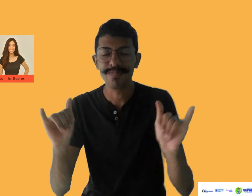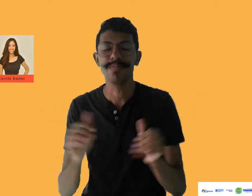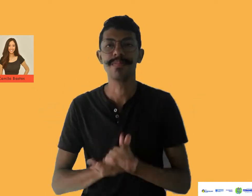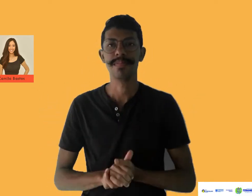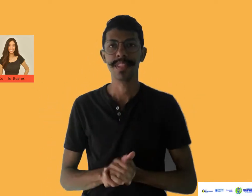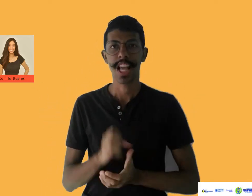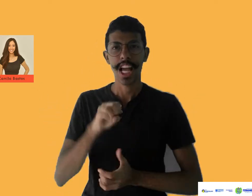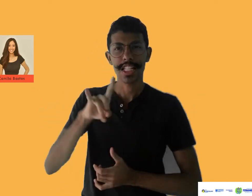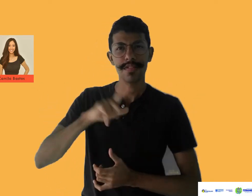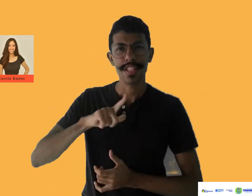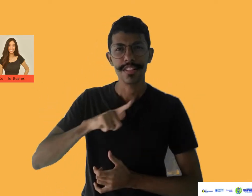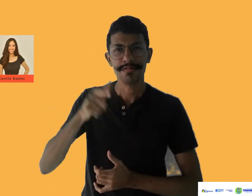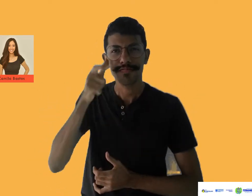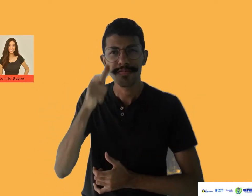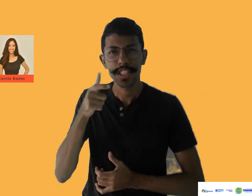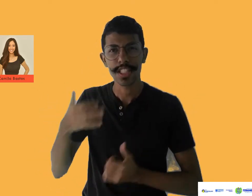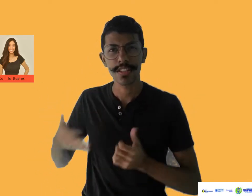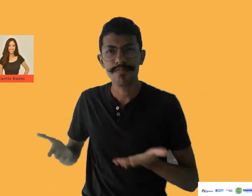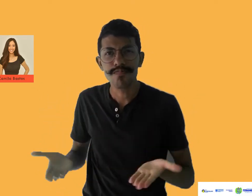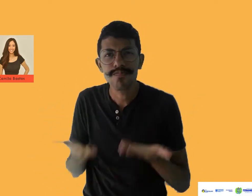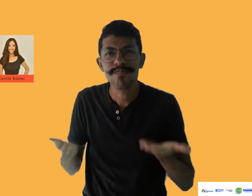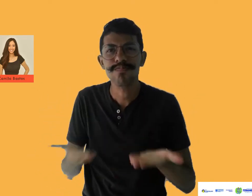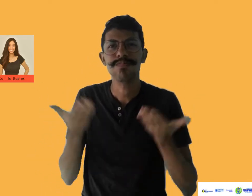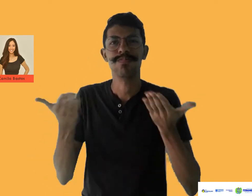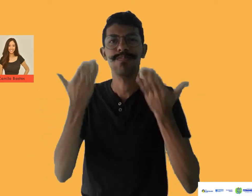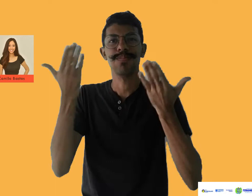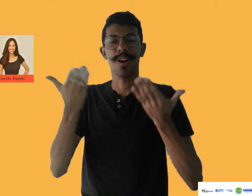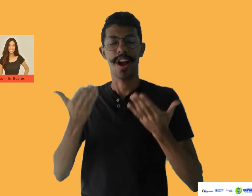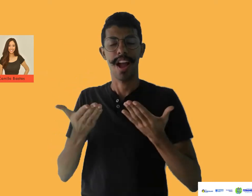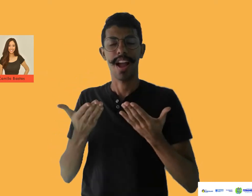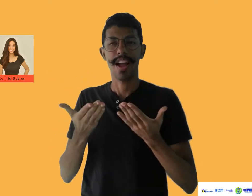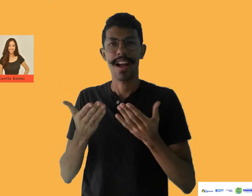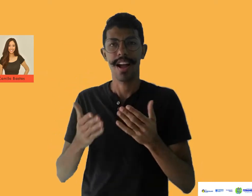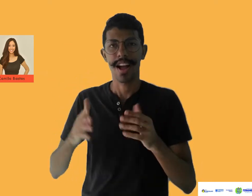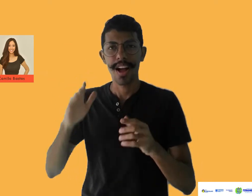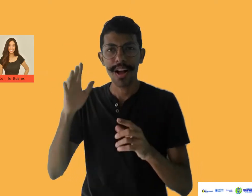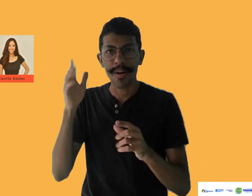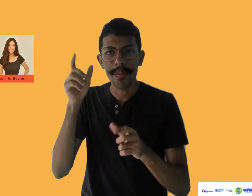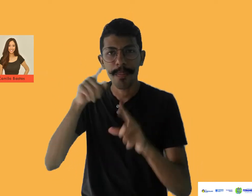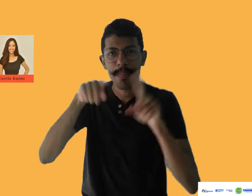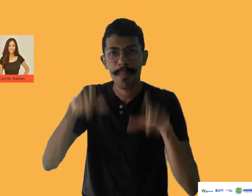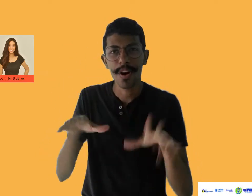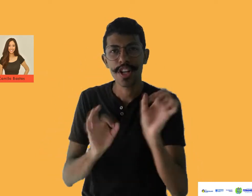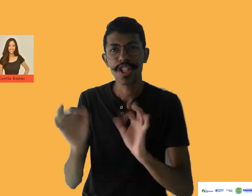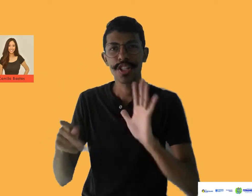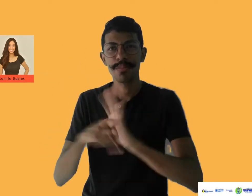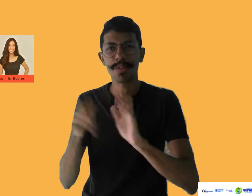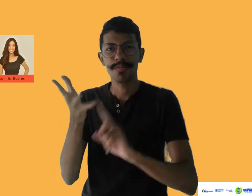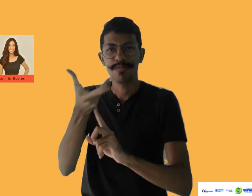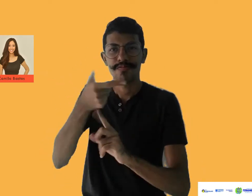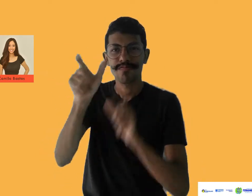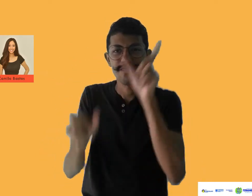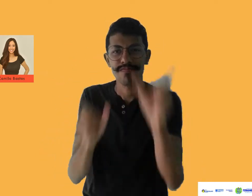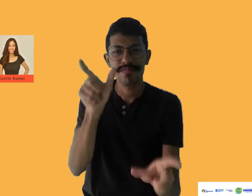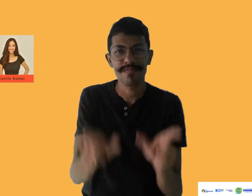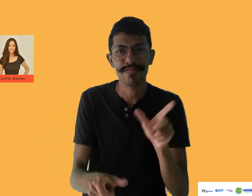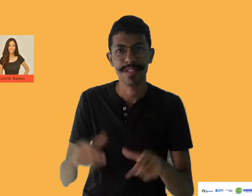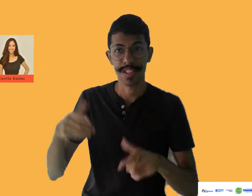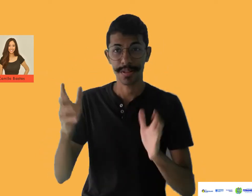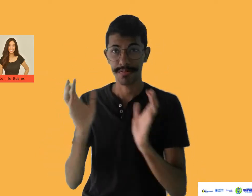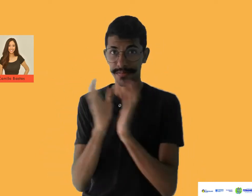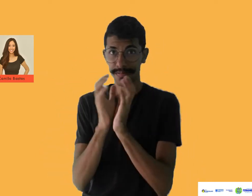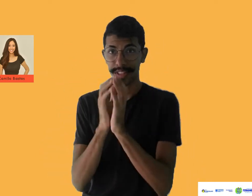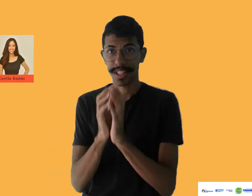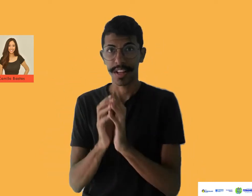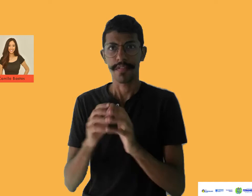recadinhos. Se tu tem interesse de incentivar o projeto desses artistas locais e ainda colaborar com a arte, segue nosso